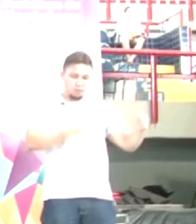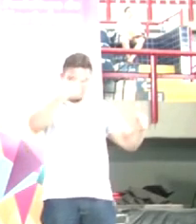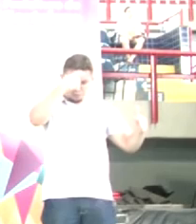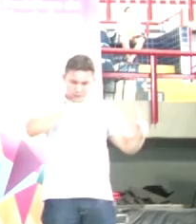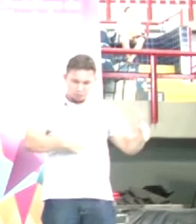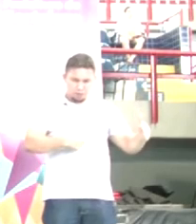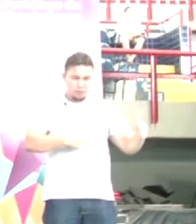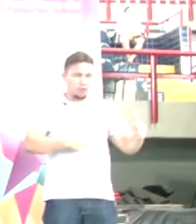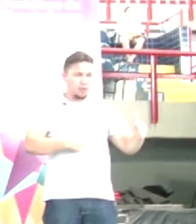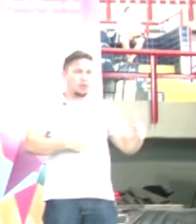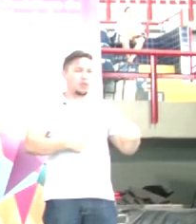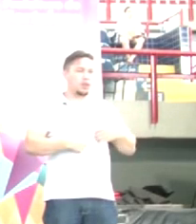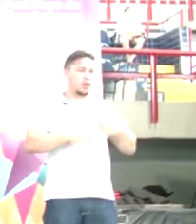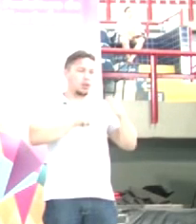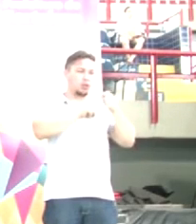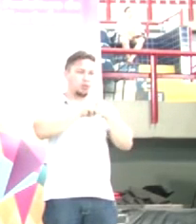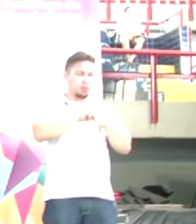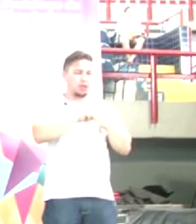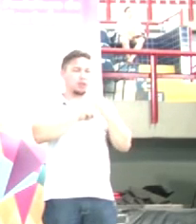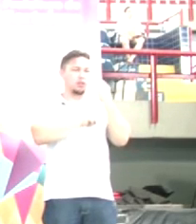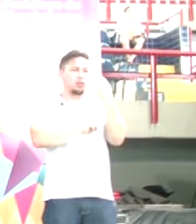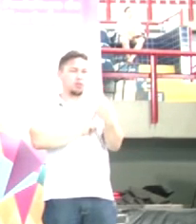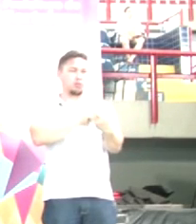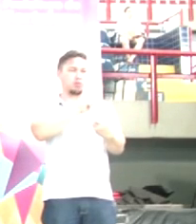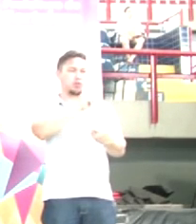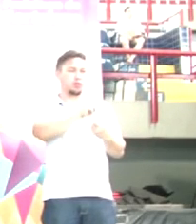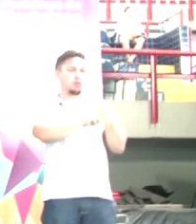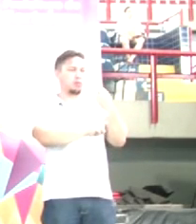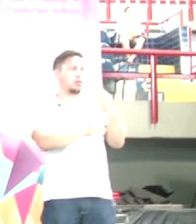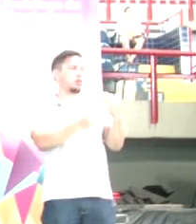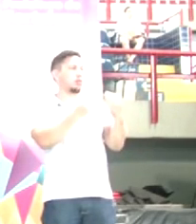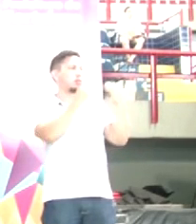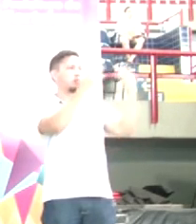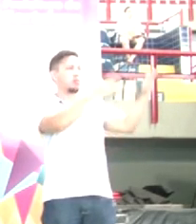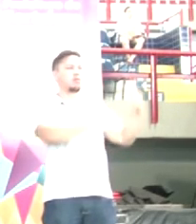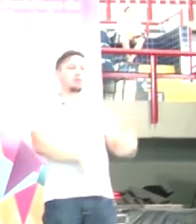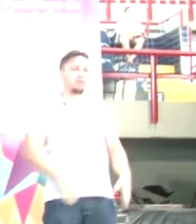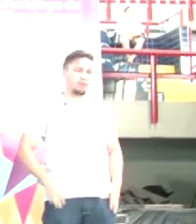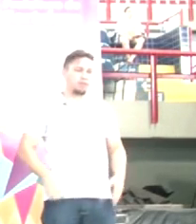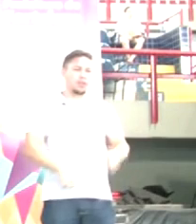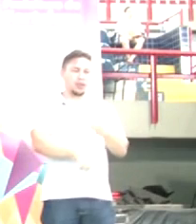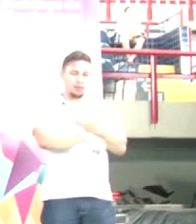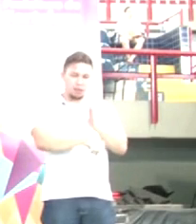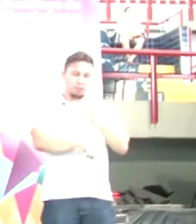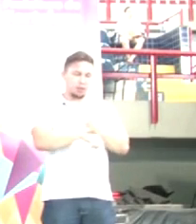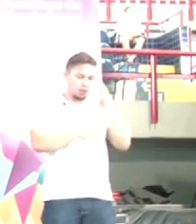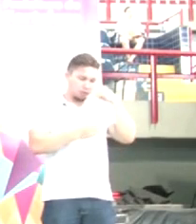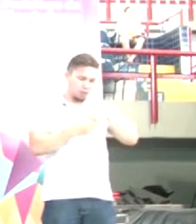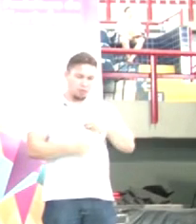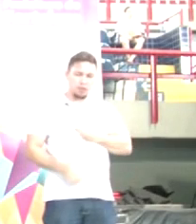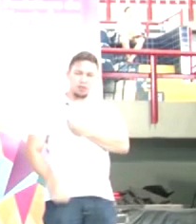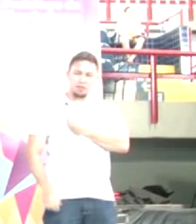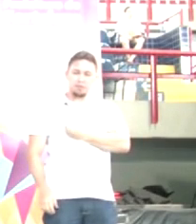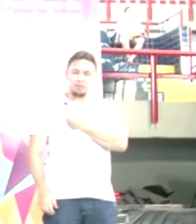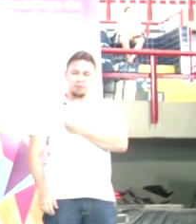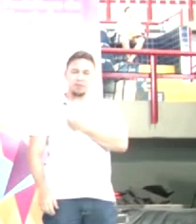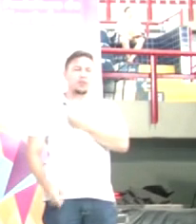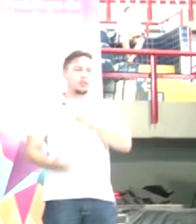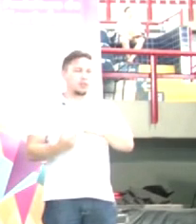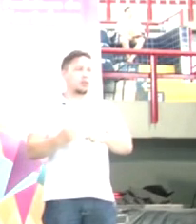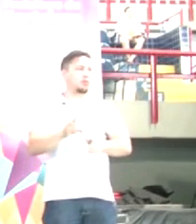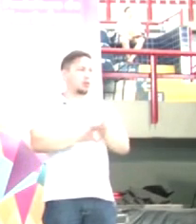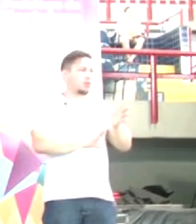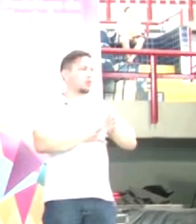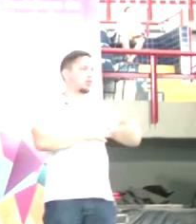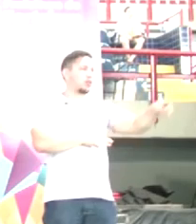eu faço isso a cada 2 meses, tá? Então, é um exercício que eu aprendi, que eu coloquei na minha vida, e eu encorajo vocês a